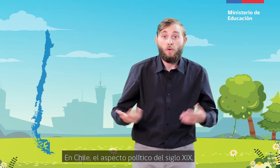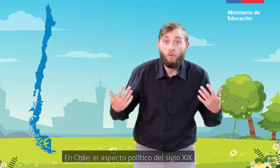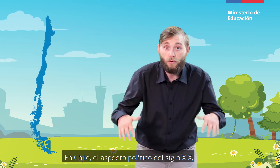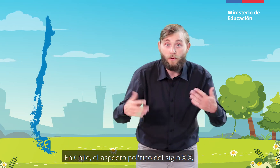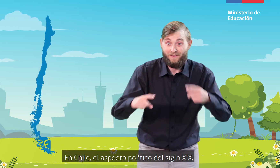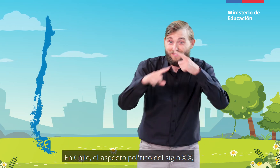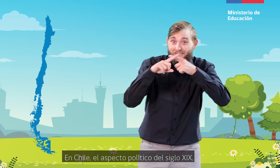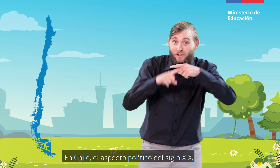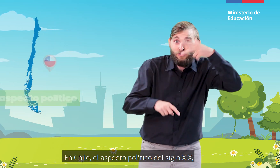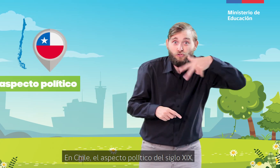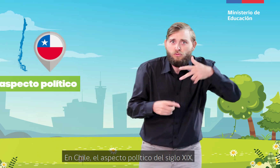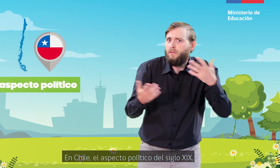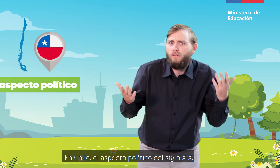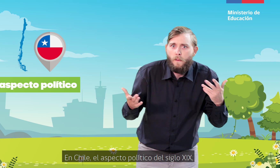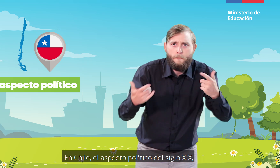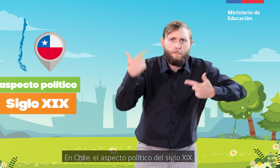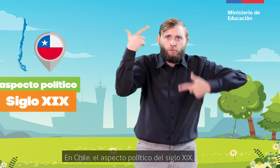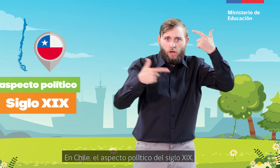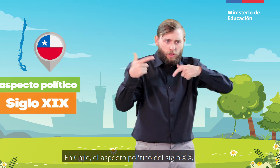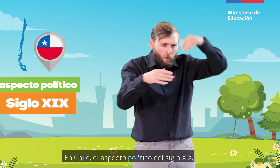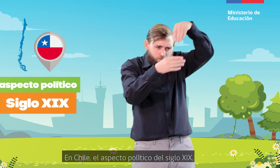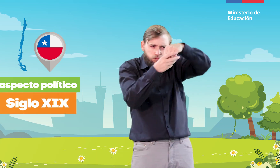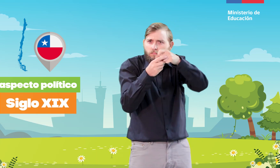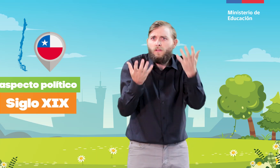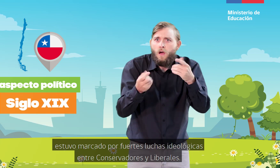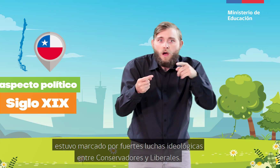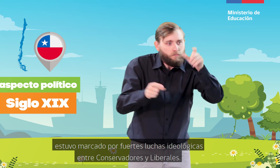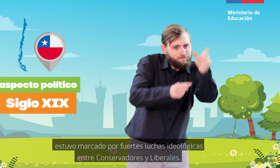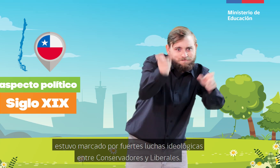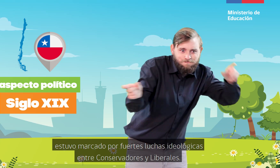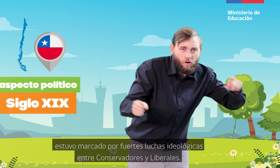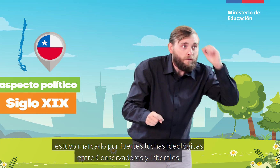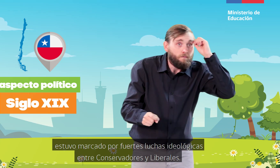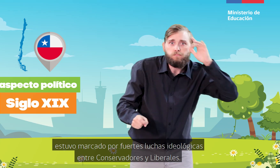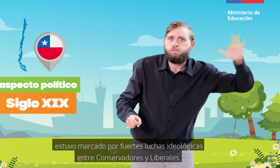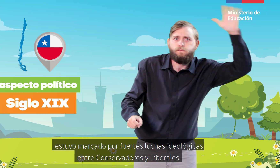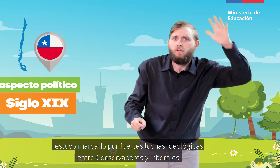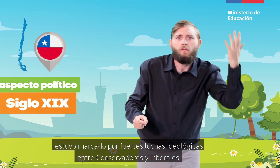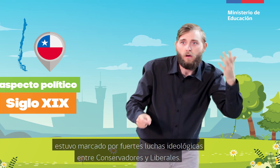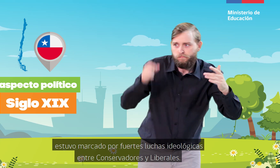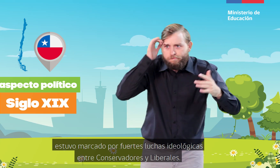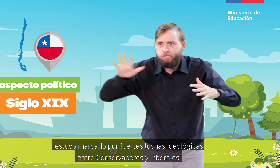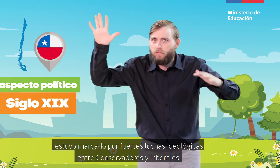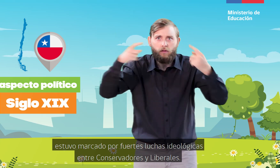En Chile, el aspecto político del siglo XIX estuvo marcado por fuertes luchas ideológicas